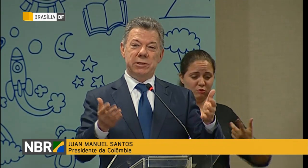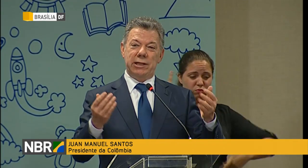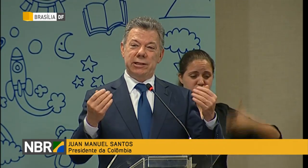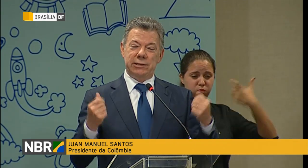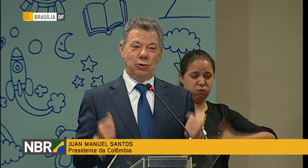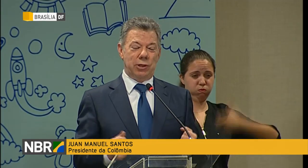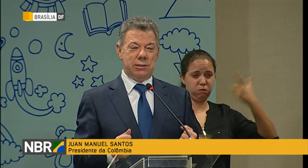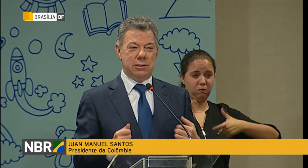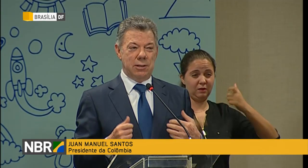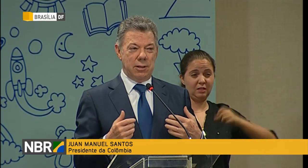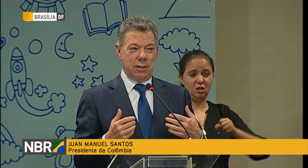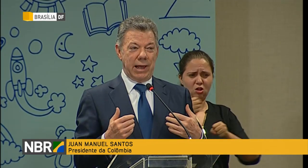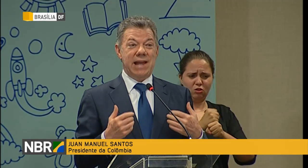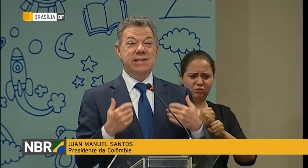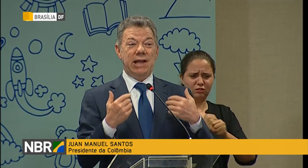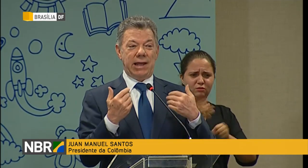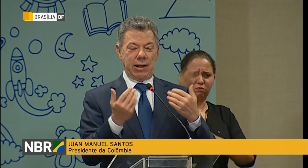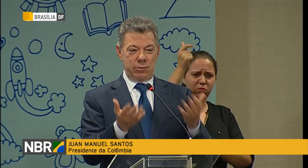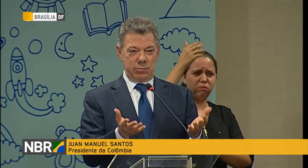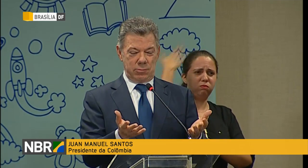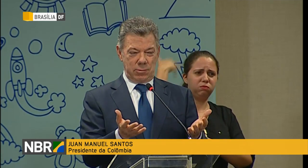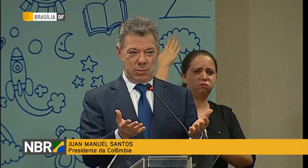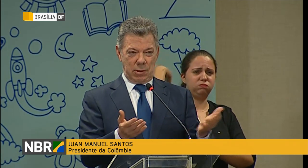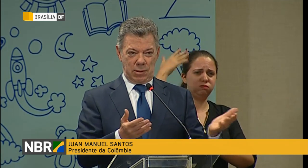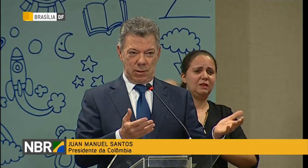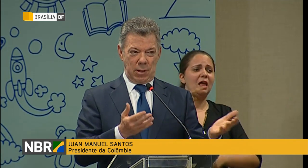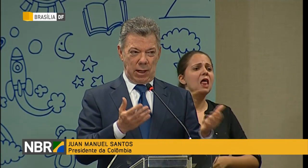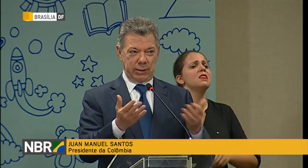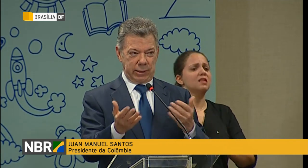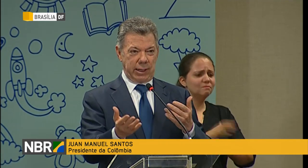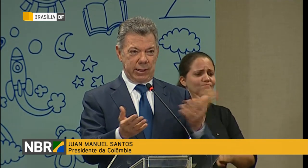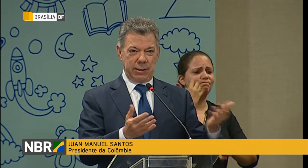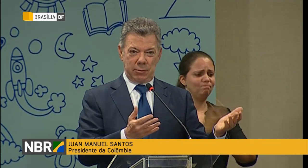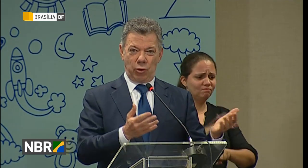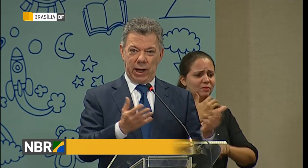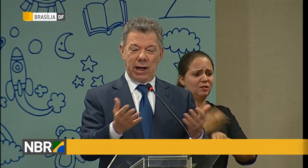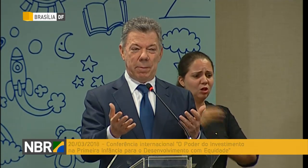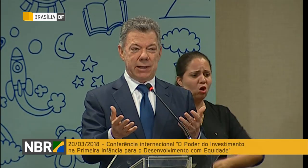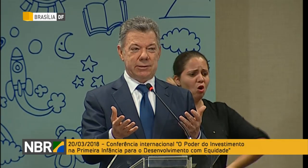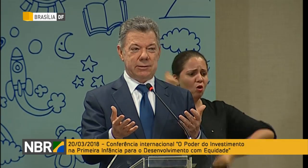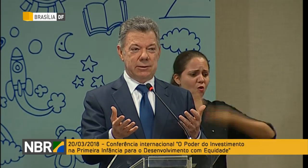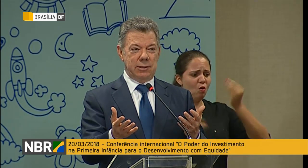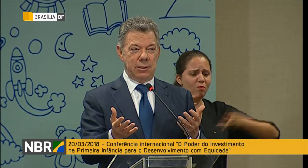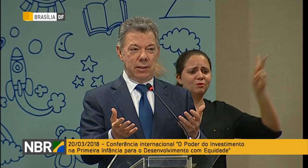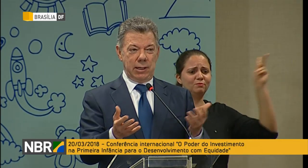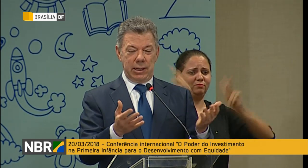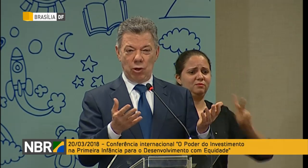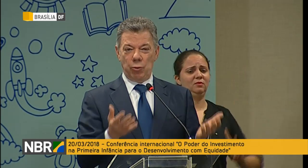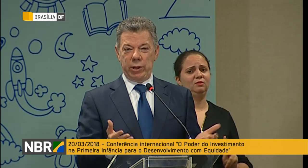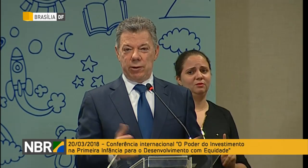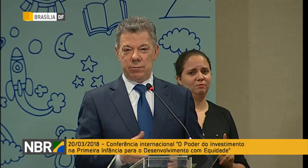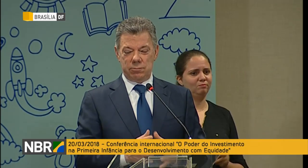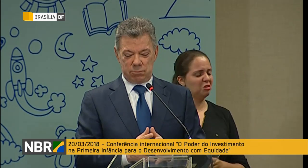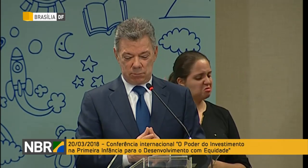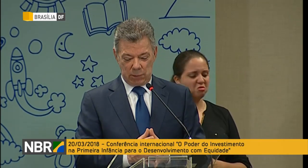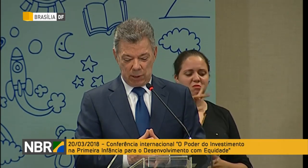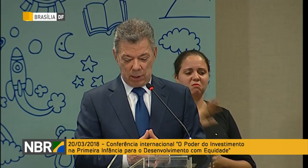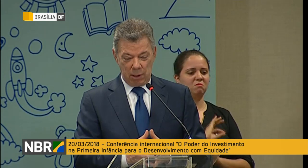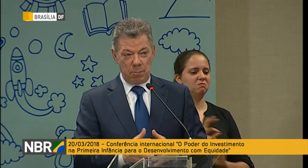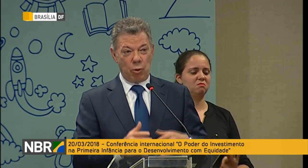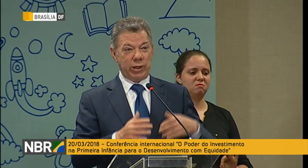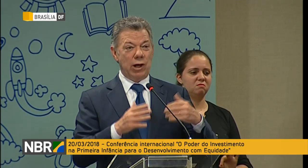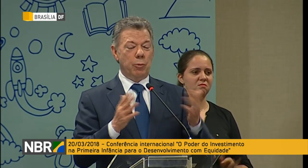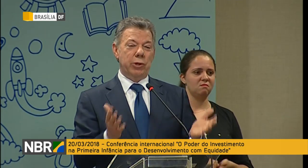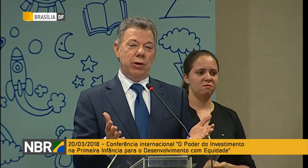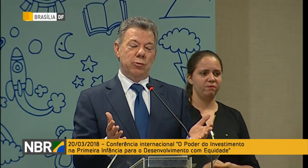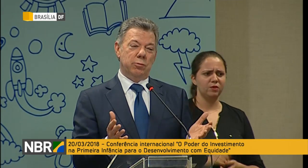conflito armado de todos os meus antecessores que passaram a procurar a paz, mas eles